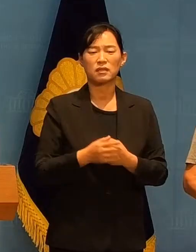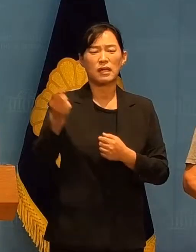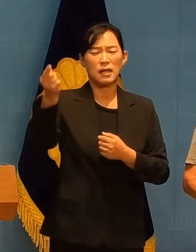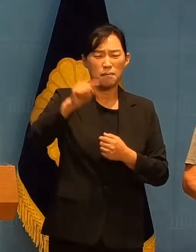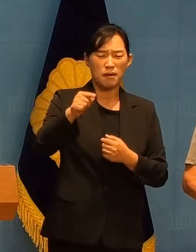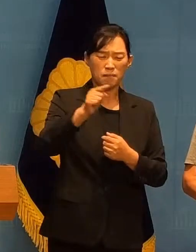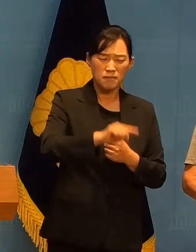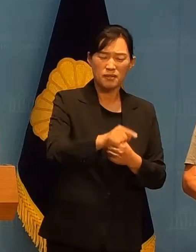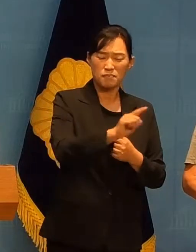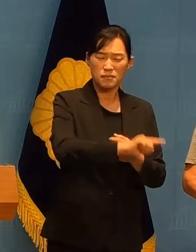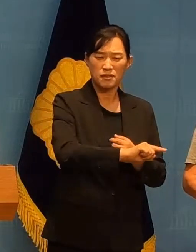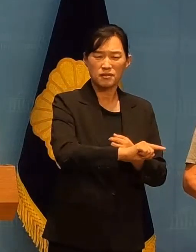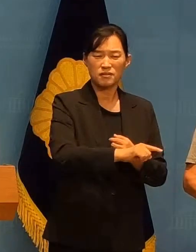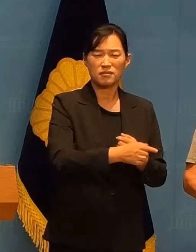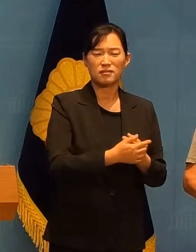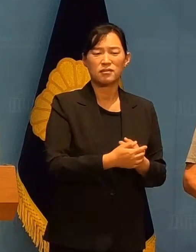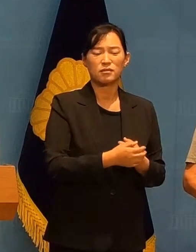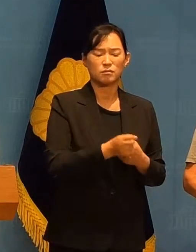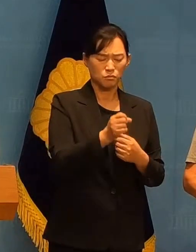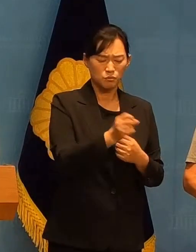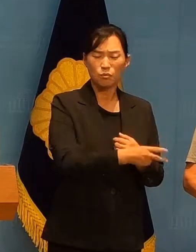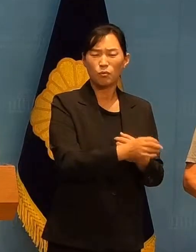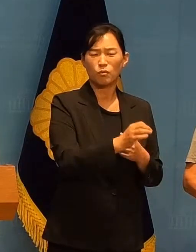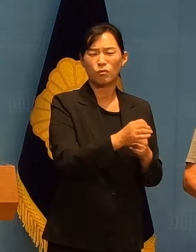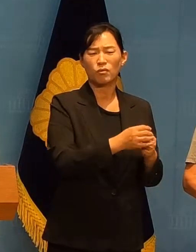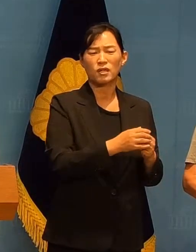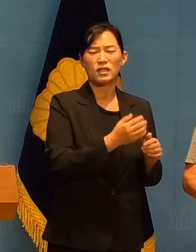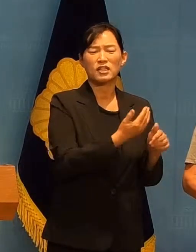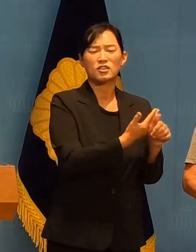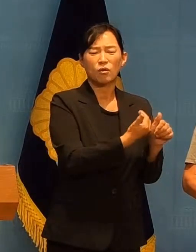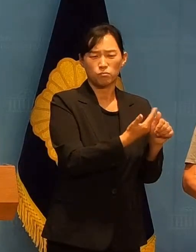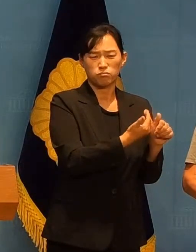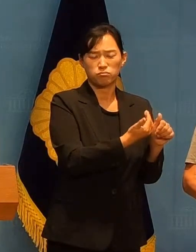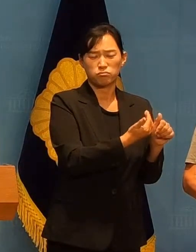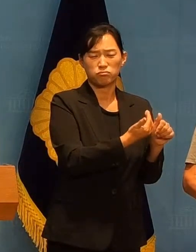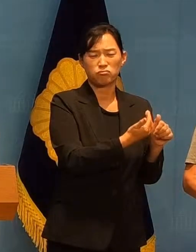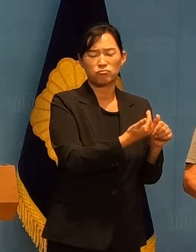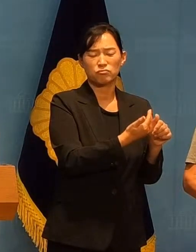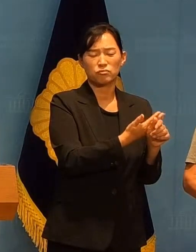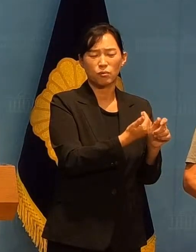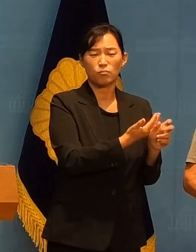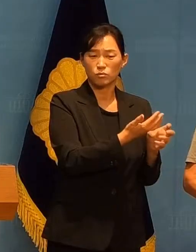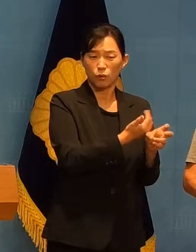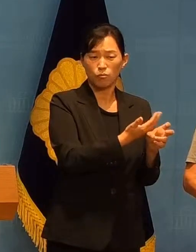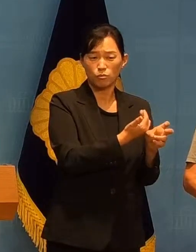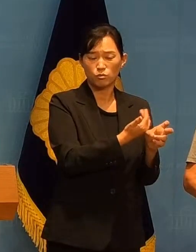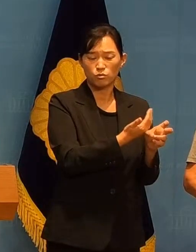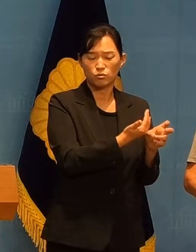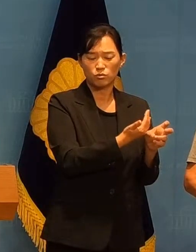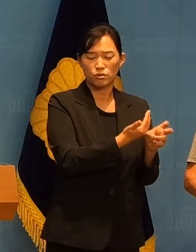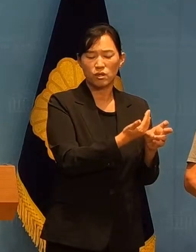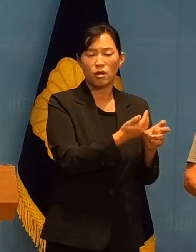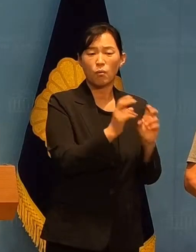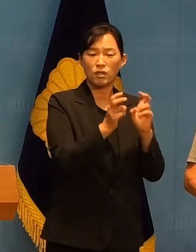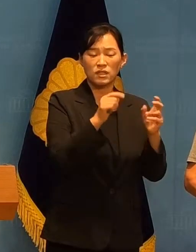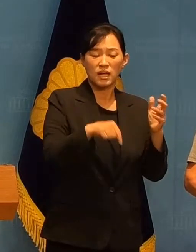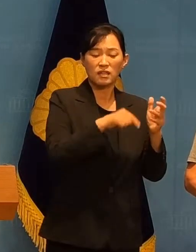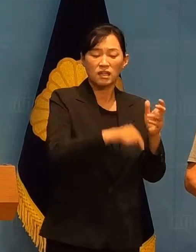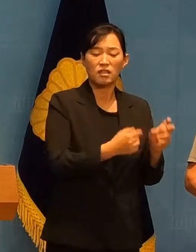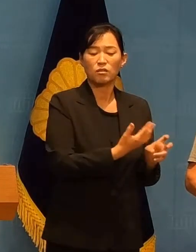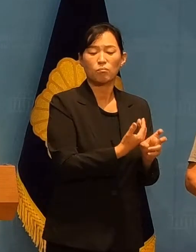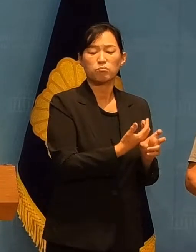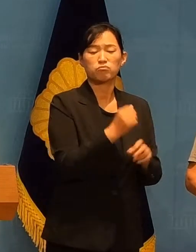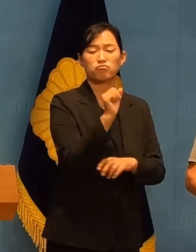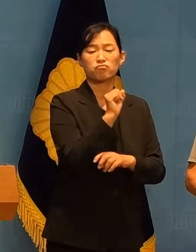밑단계로 우진종합건설이라는 덤프 배차 사무실이 있습니다. 그 밑에서 다시 저희 덤프 노동자가 일을